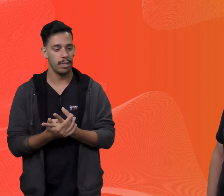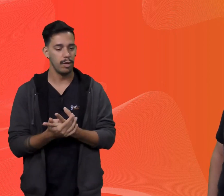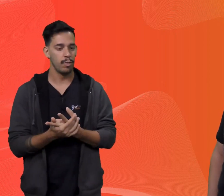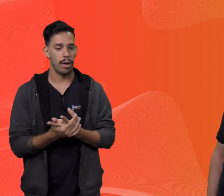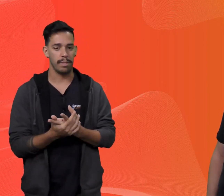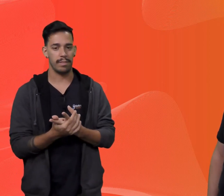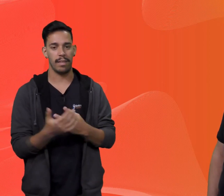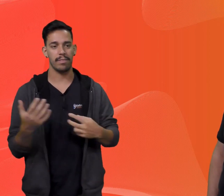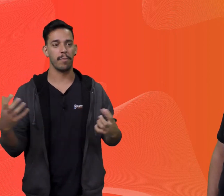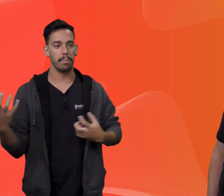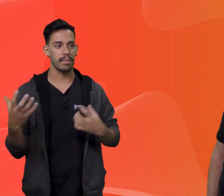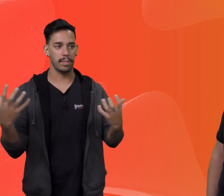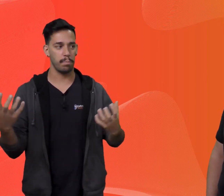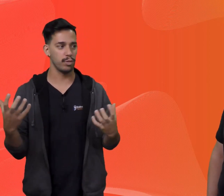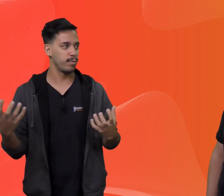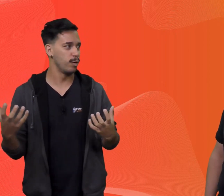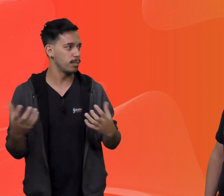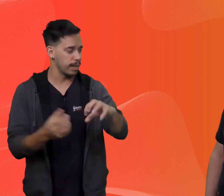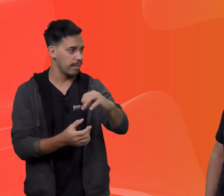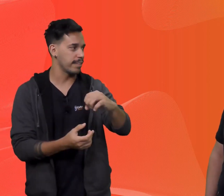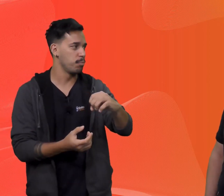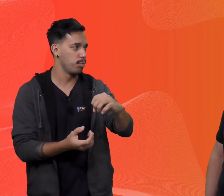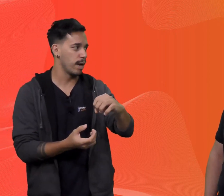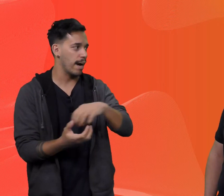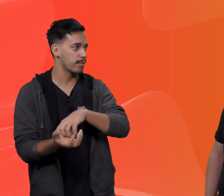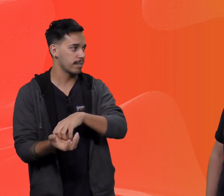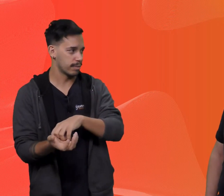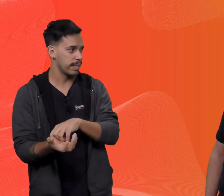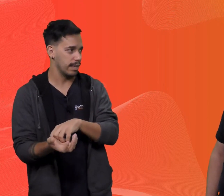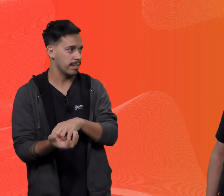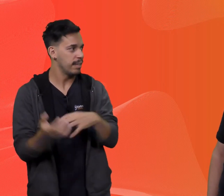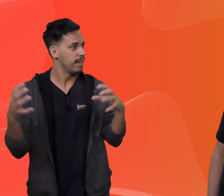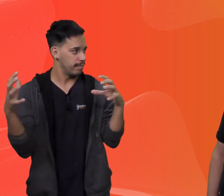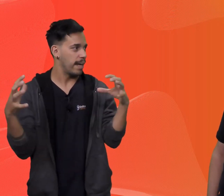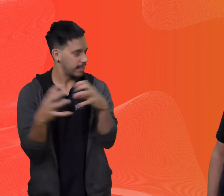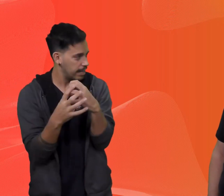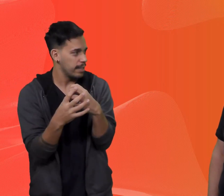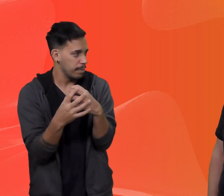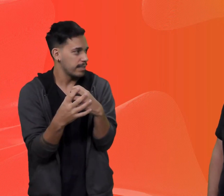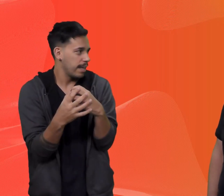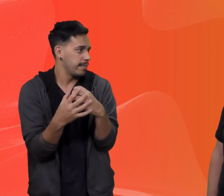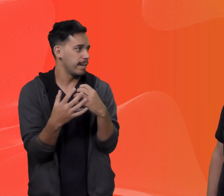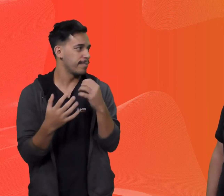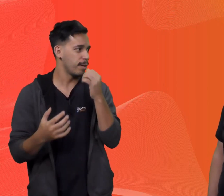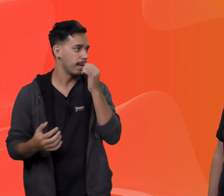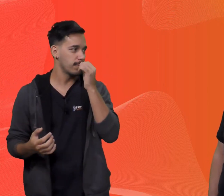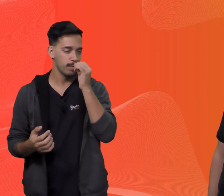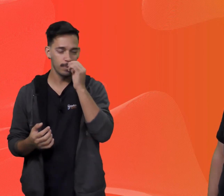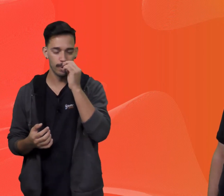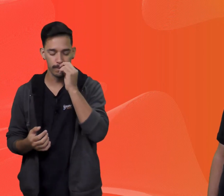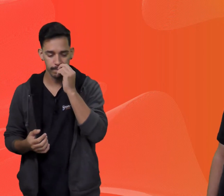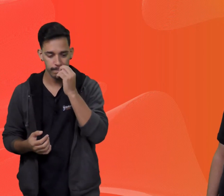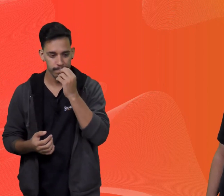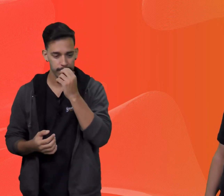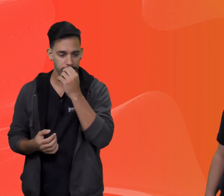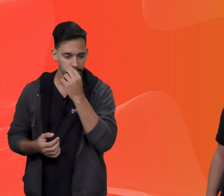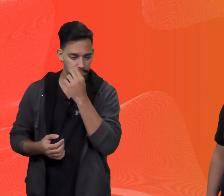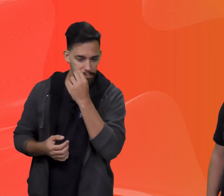maciço? Mas se ele tem um princípio de força, por que ele vai ter um buraco dentro dele, né? Vai atrair a matéria e vai formado como um